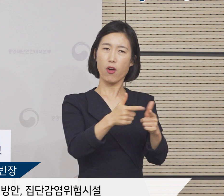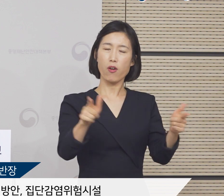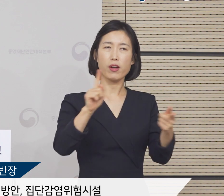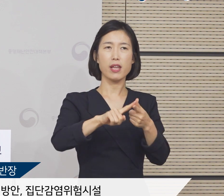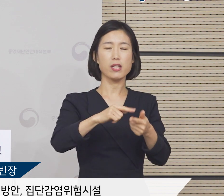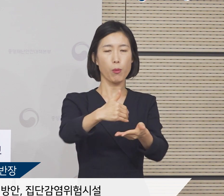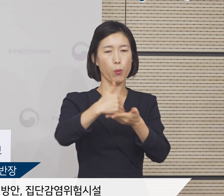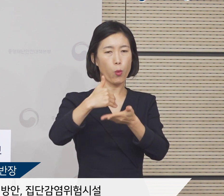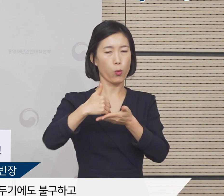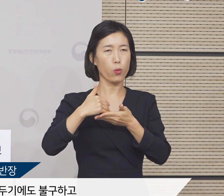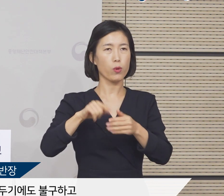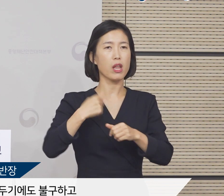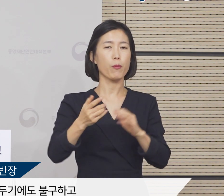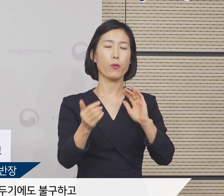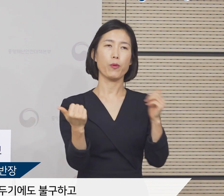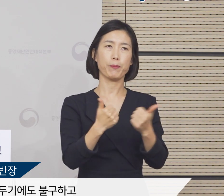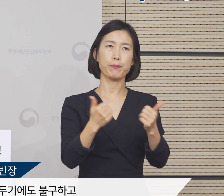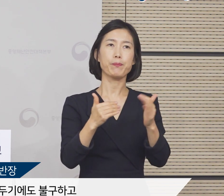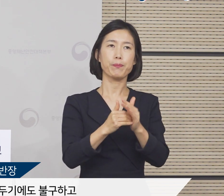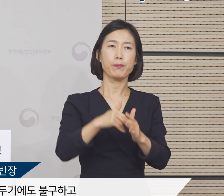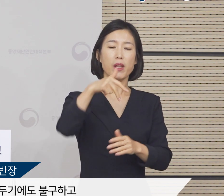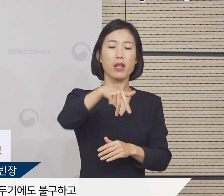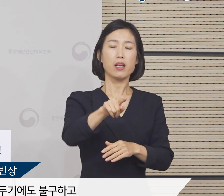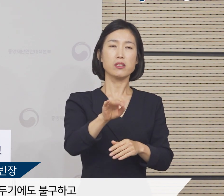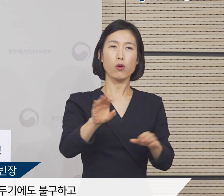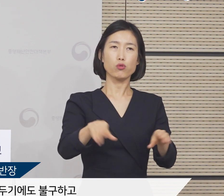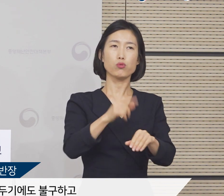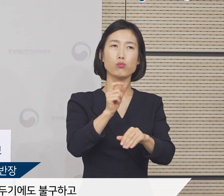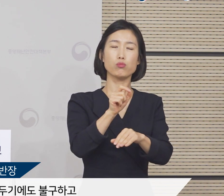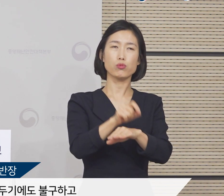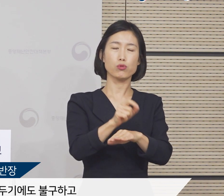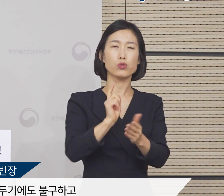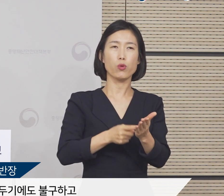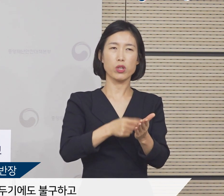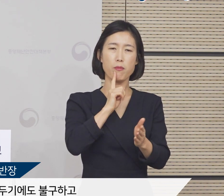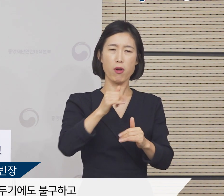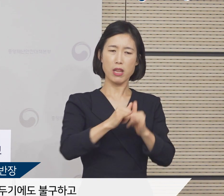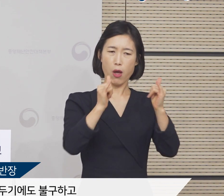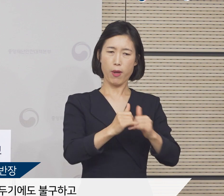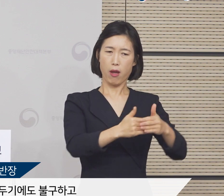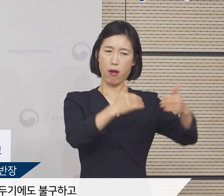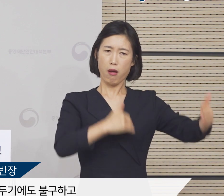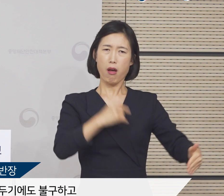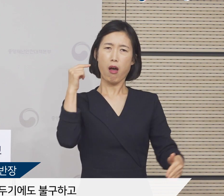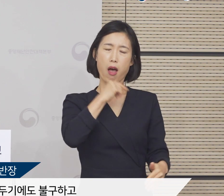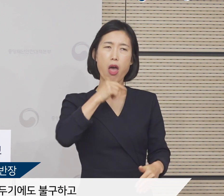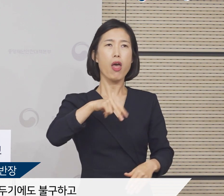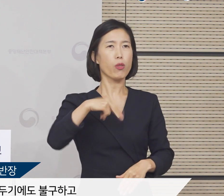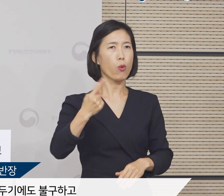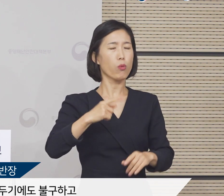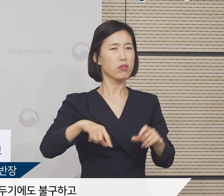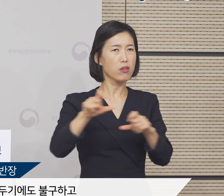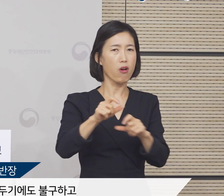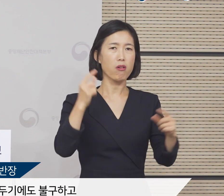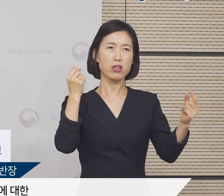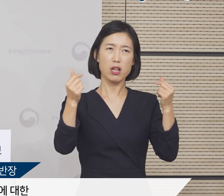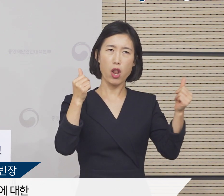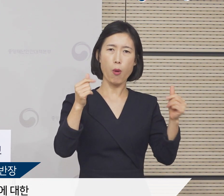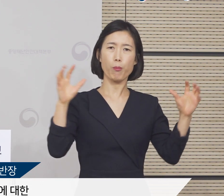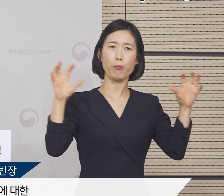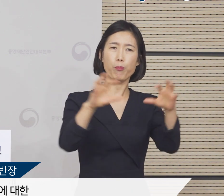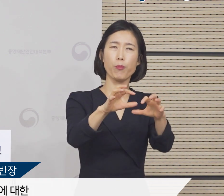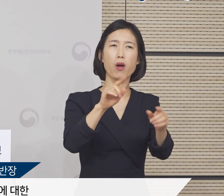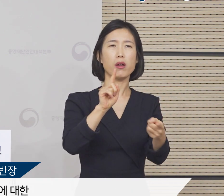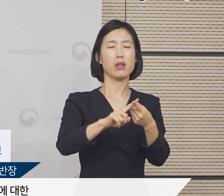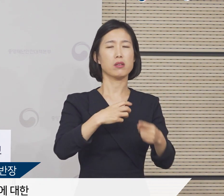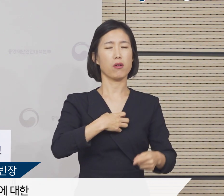논의하였습니다. 정세균 총리께서는 강도 높은 사회적 거리두기에도 불구하고 젊은이들이 클럽 등의 유흥업소에 몰려드는